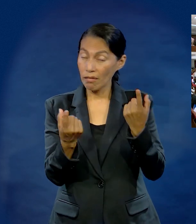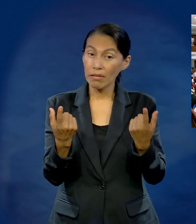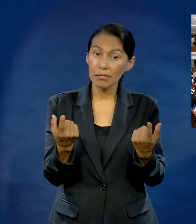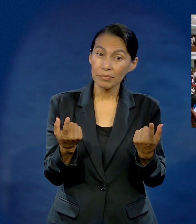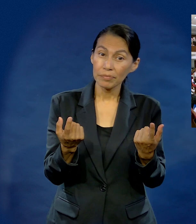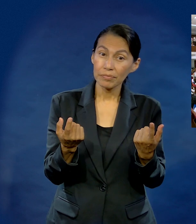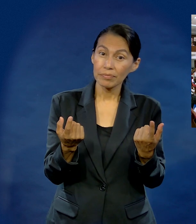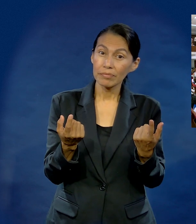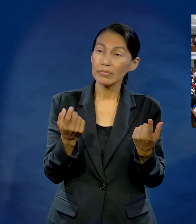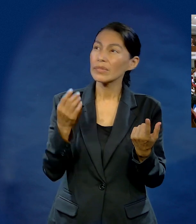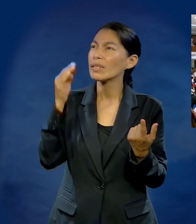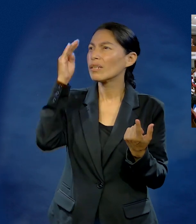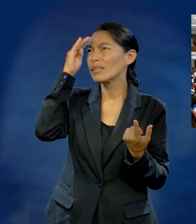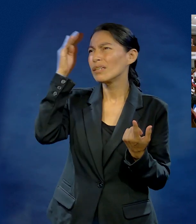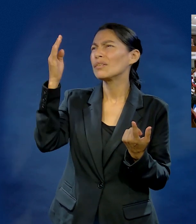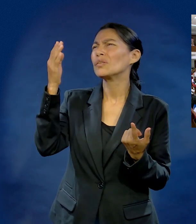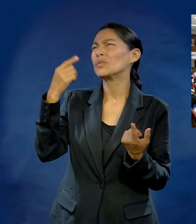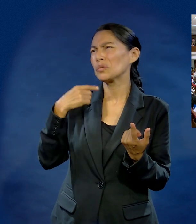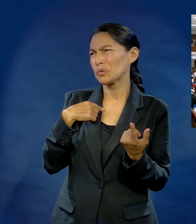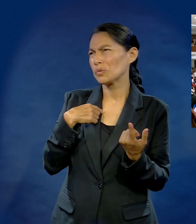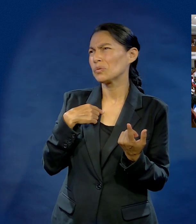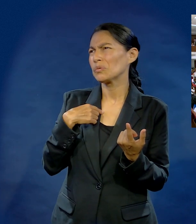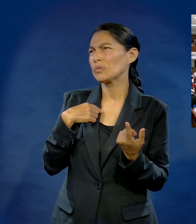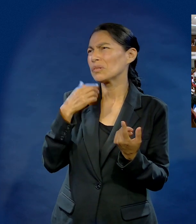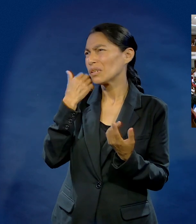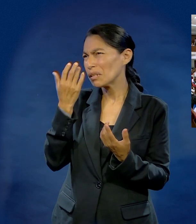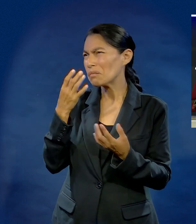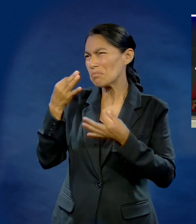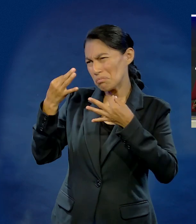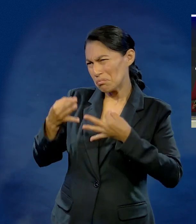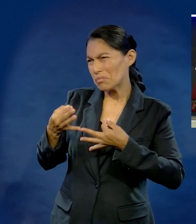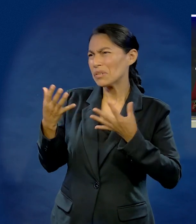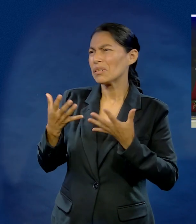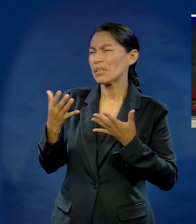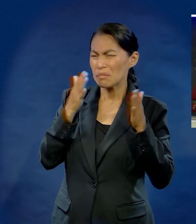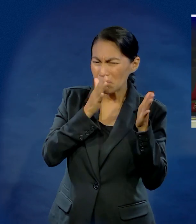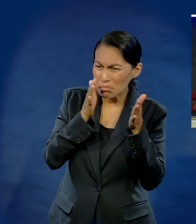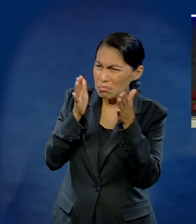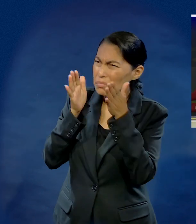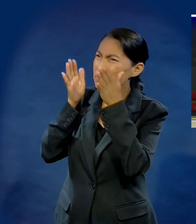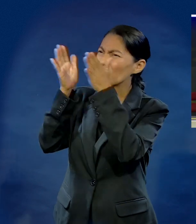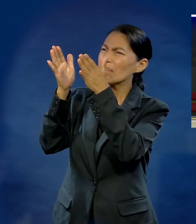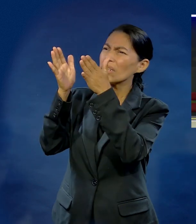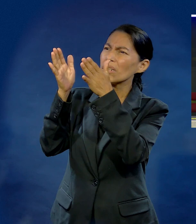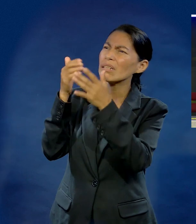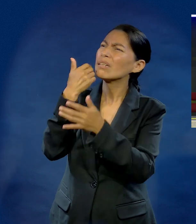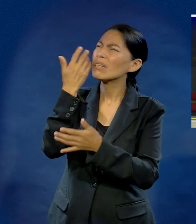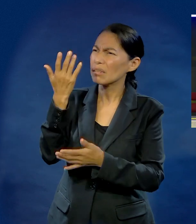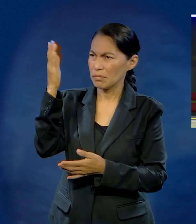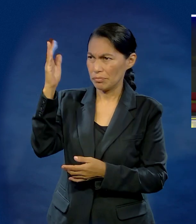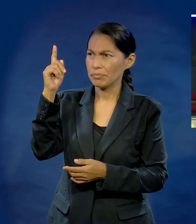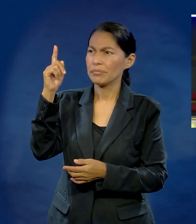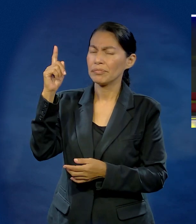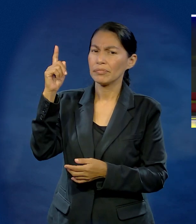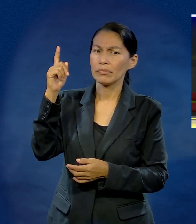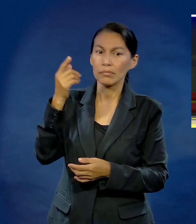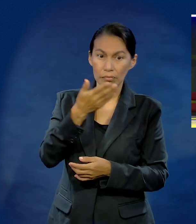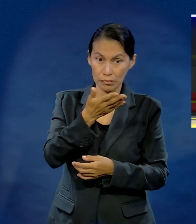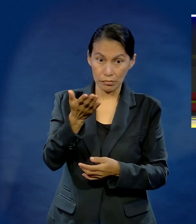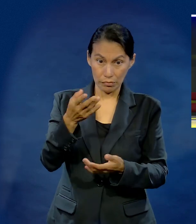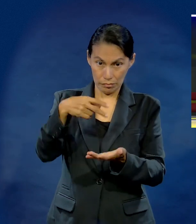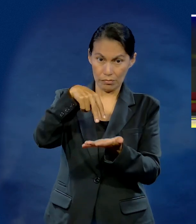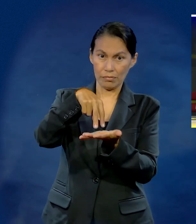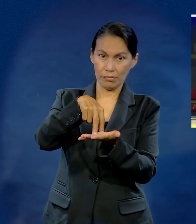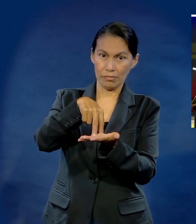Él. Y así estarás en el terreno correcto de la vida. Alguien